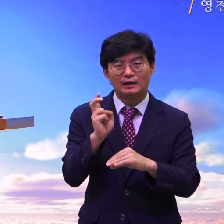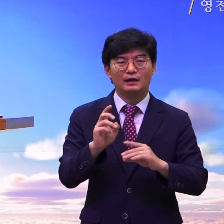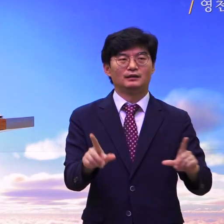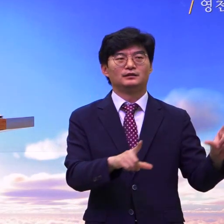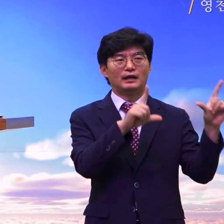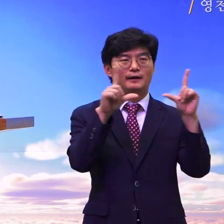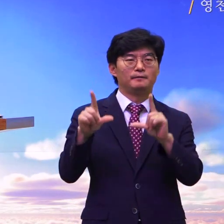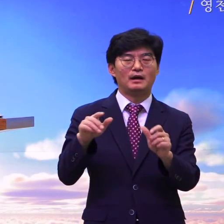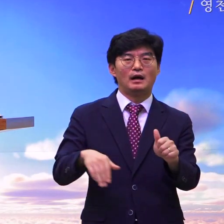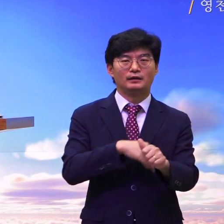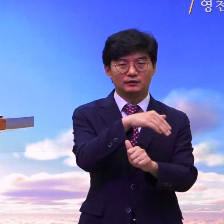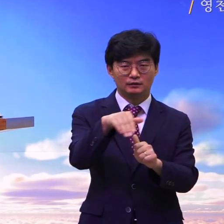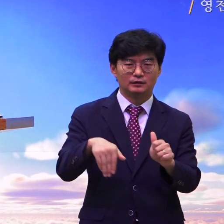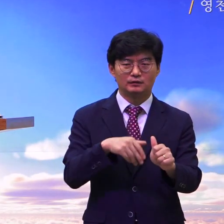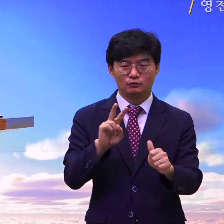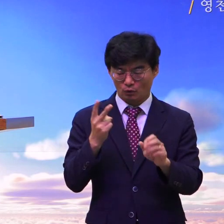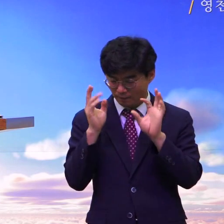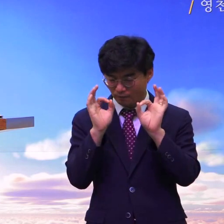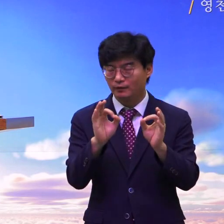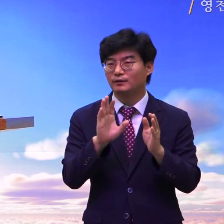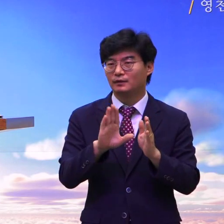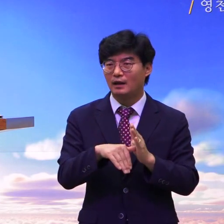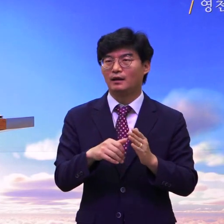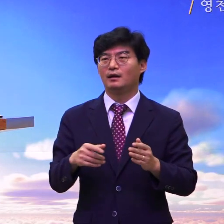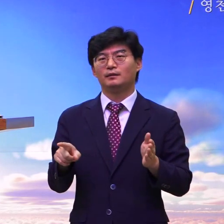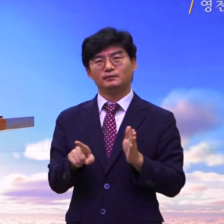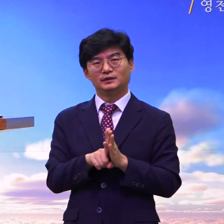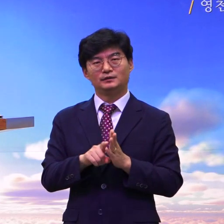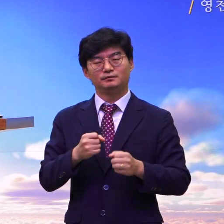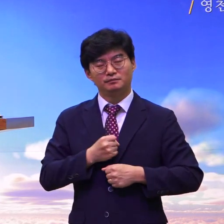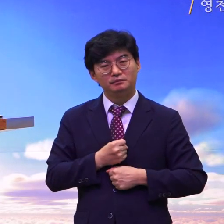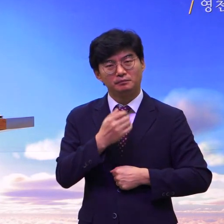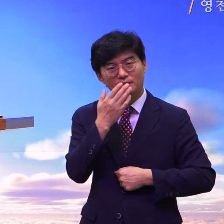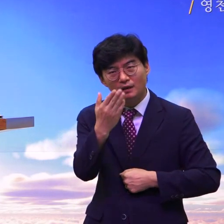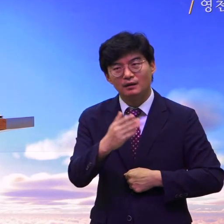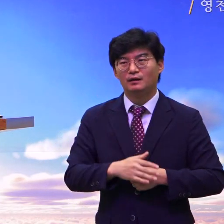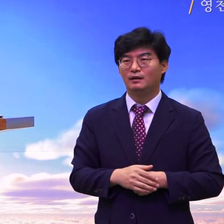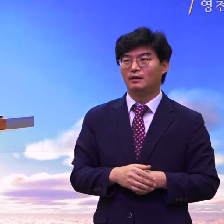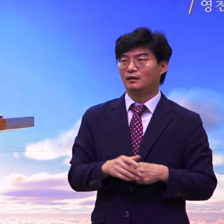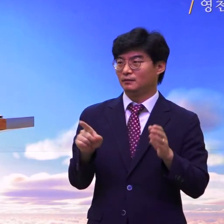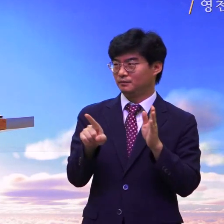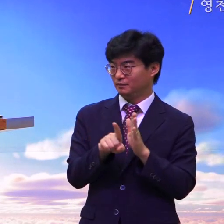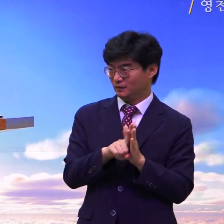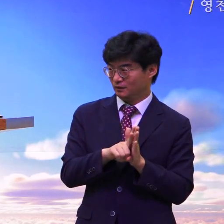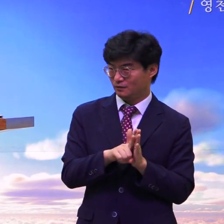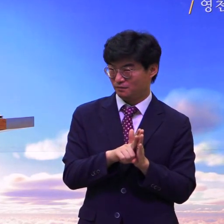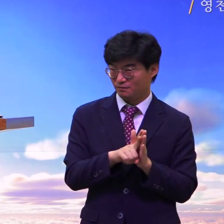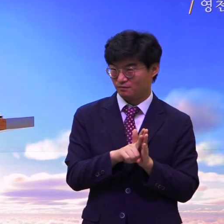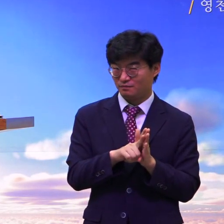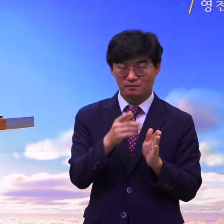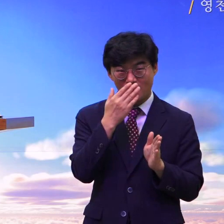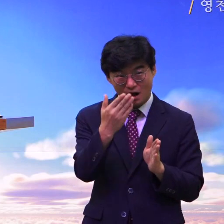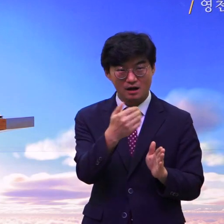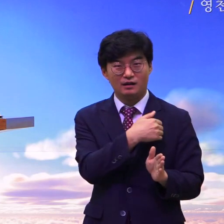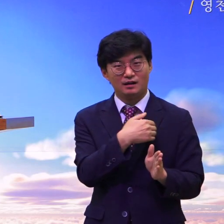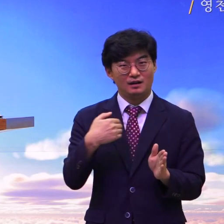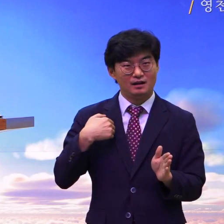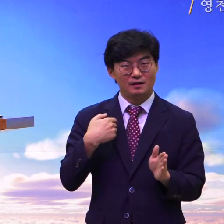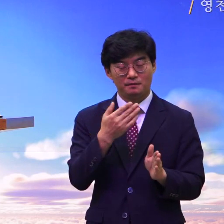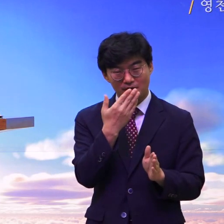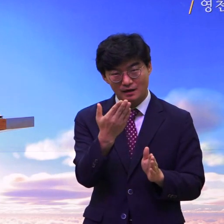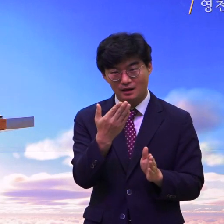이 상황에서 너 신앙을 지킬 수 있어? 이 상황에서도 너는 예수님을 바라볼 수 있어? 나를 볼 수